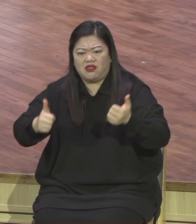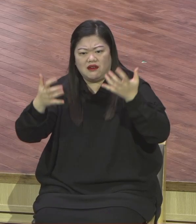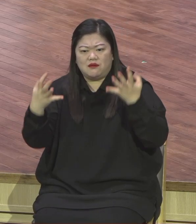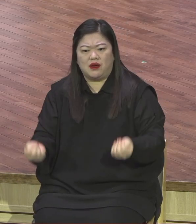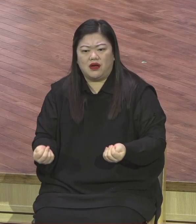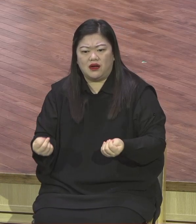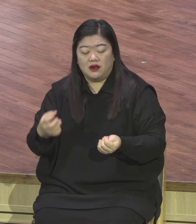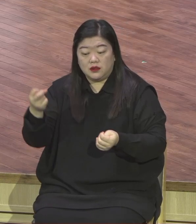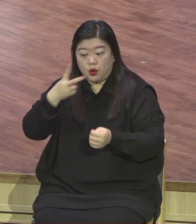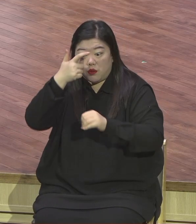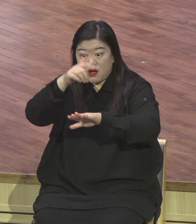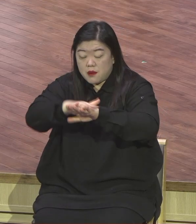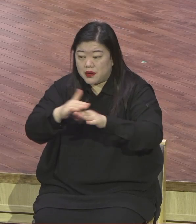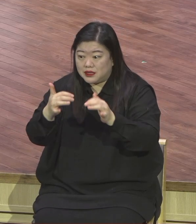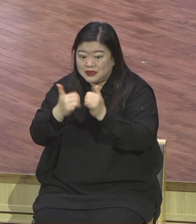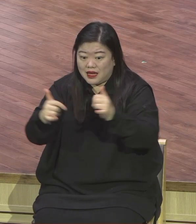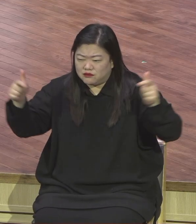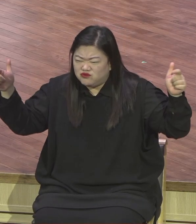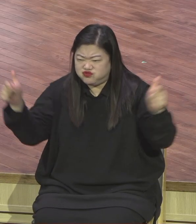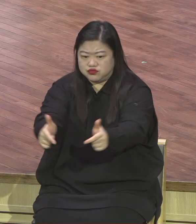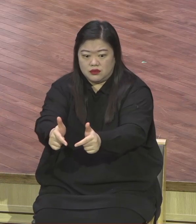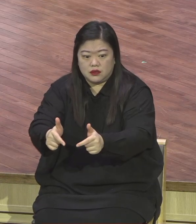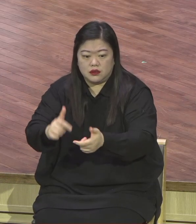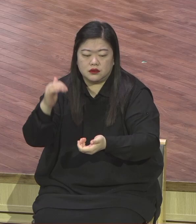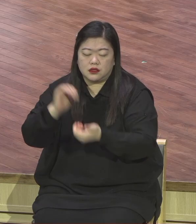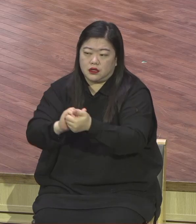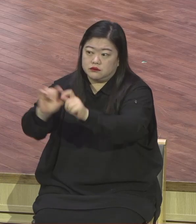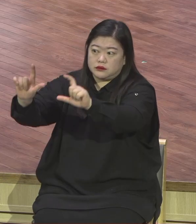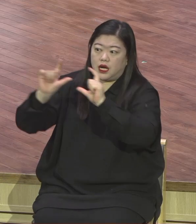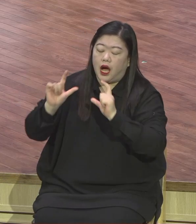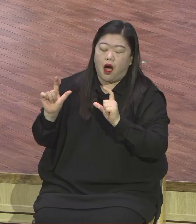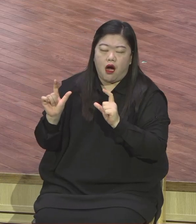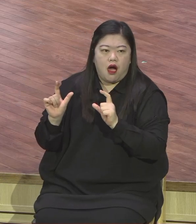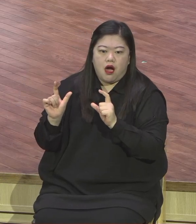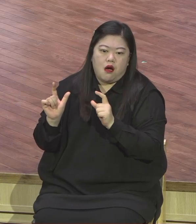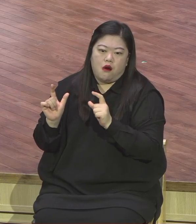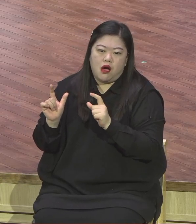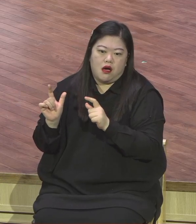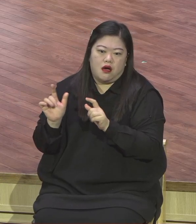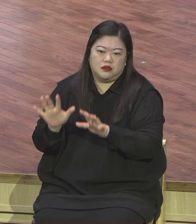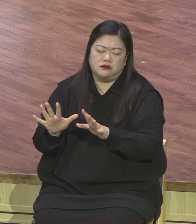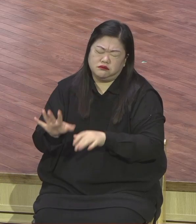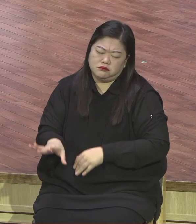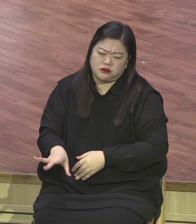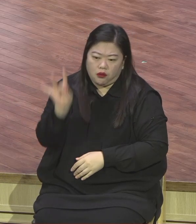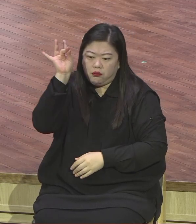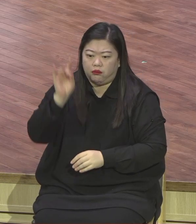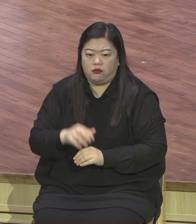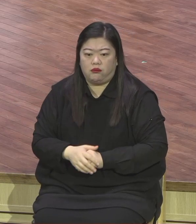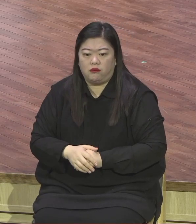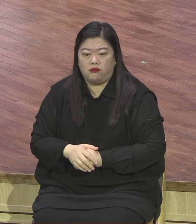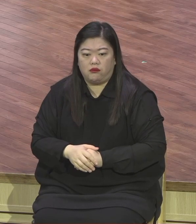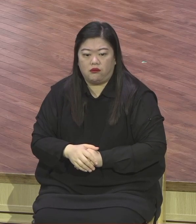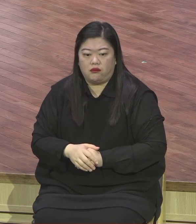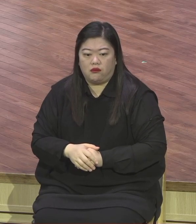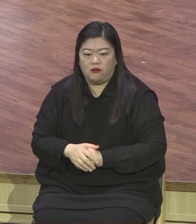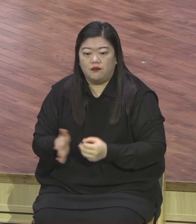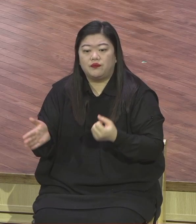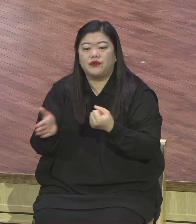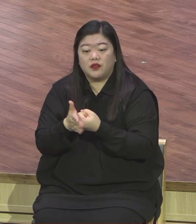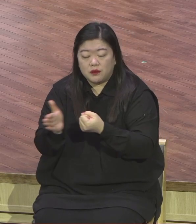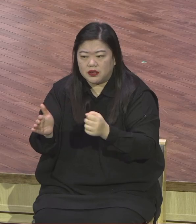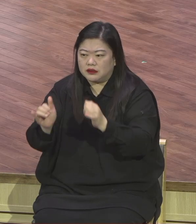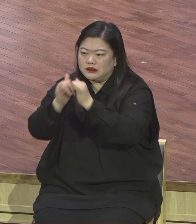마음껏 못 드린 적도 처음 있는 그런 일이기 때문에 시대가 급변하는 상황 속에 여기에